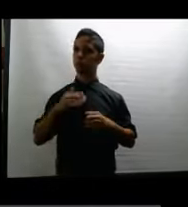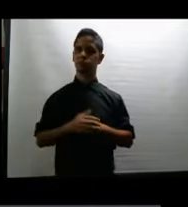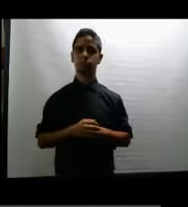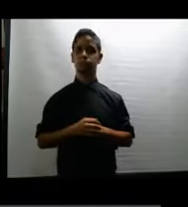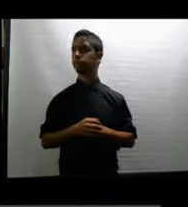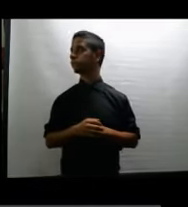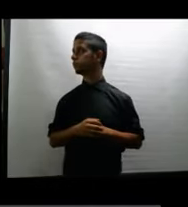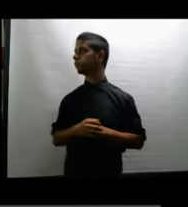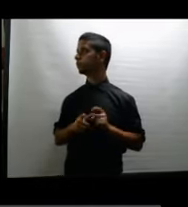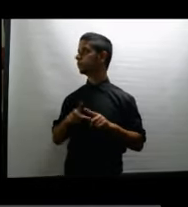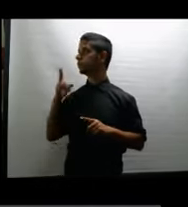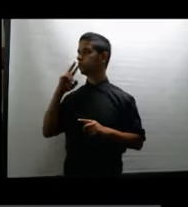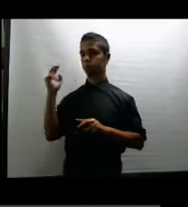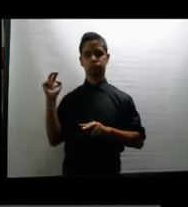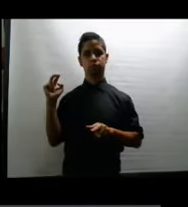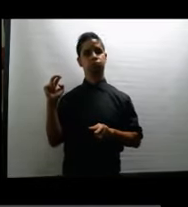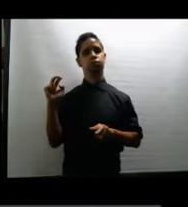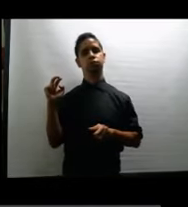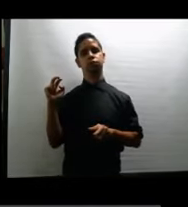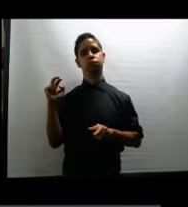Mira aquel como miró mal.